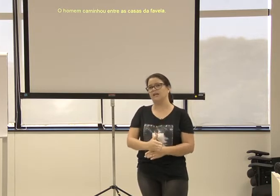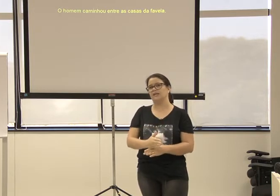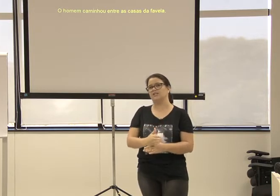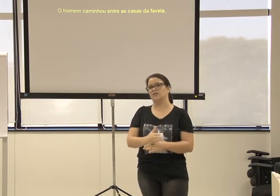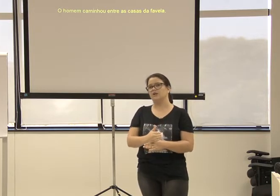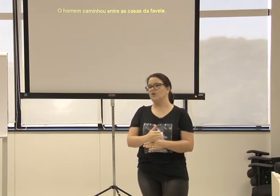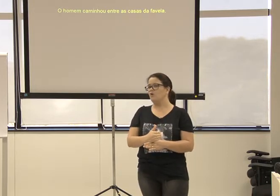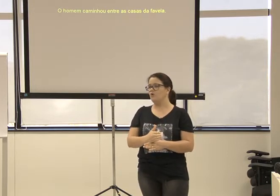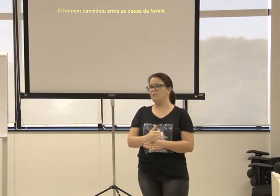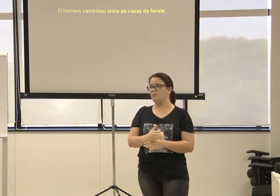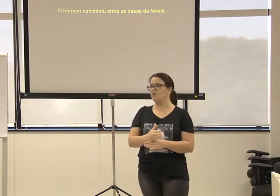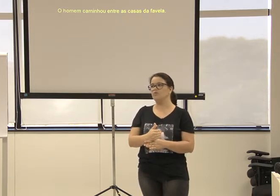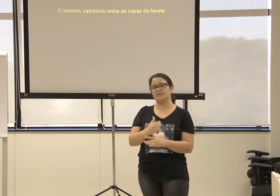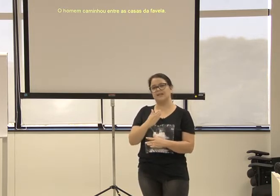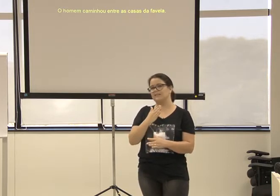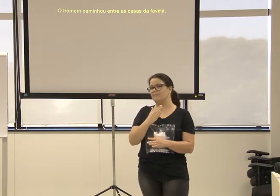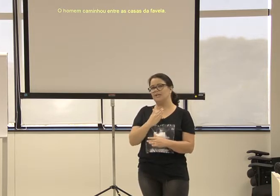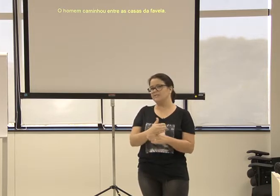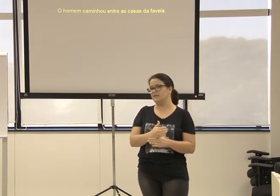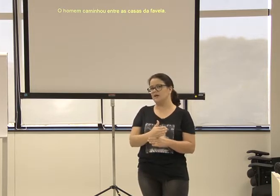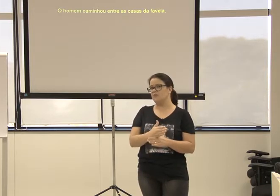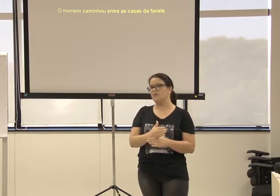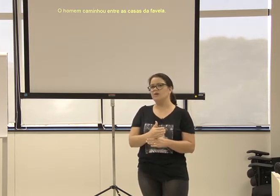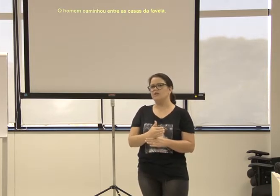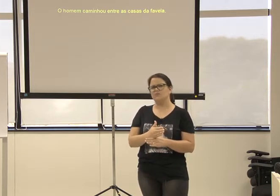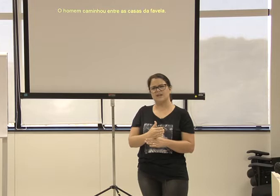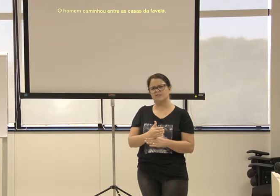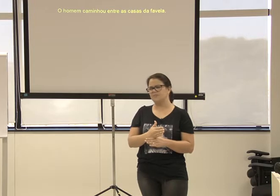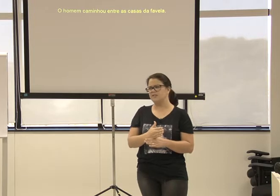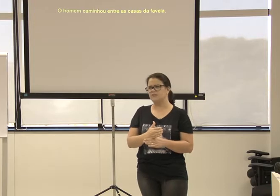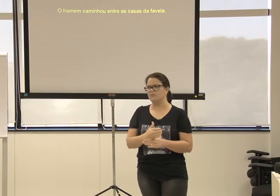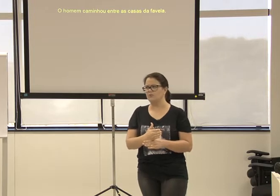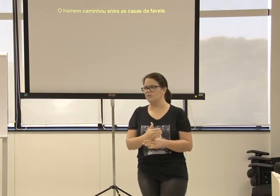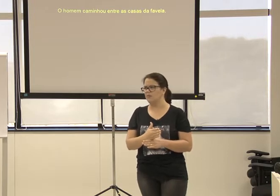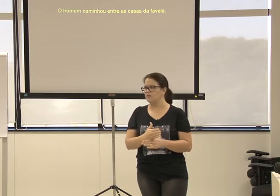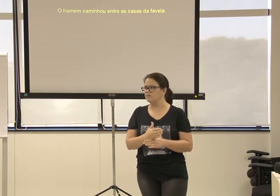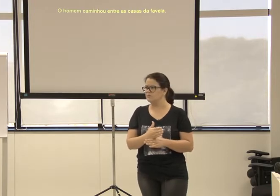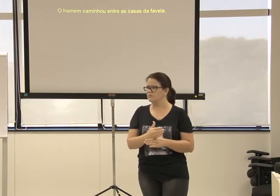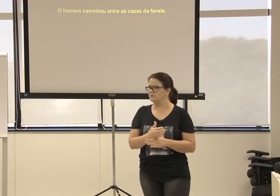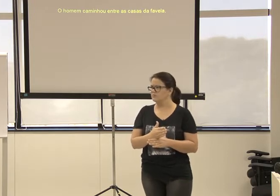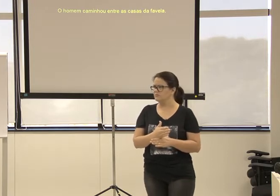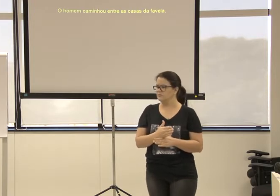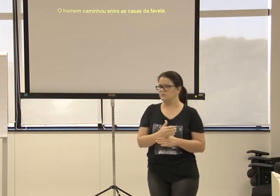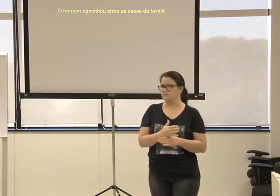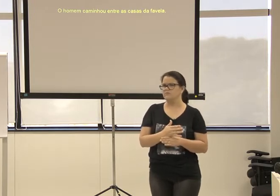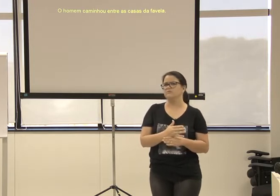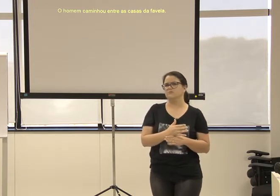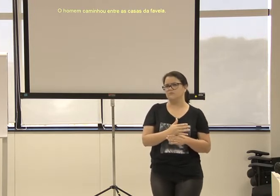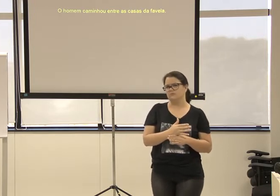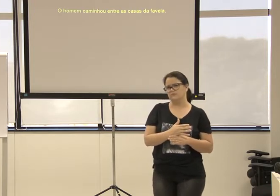comunidade. Os caras da milícia não. E os caras da milícia são muito maus. Com a